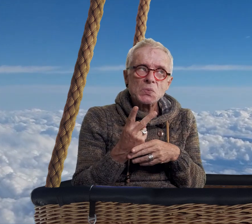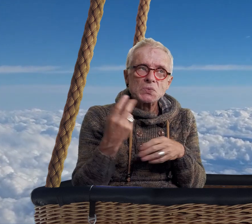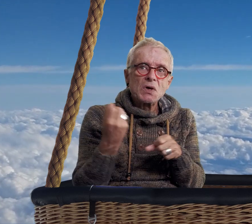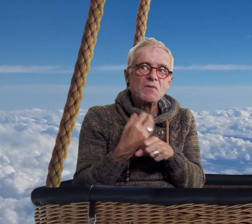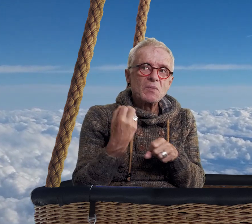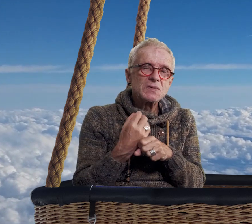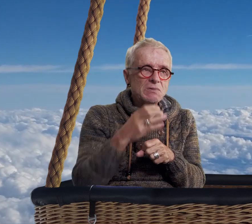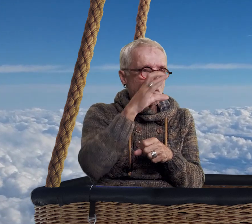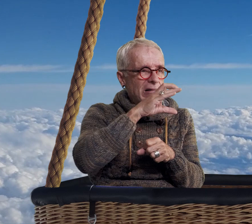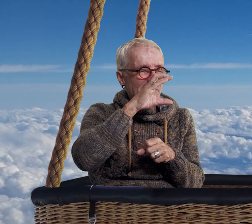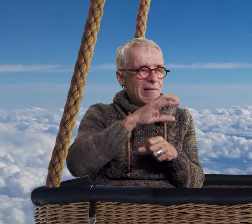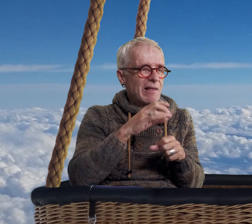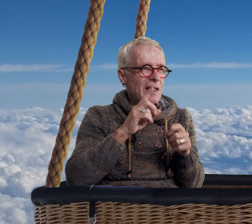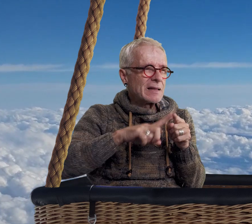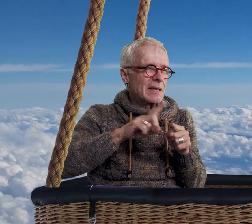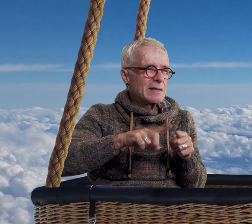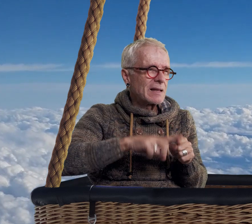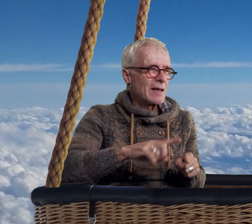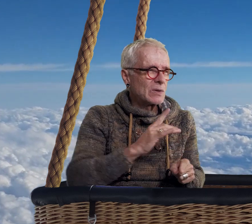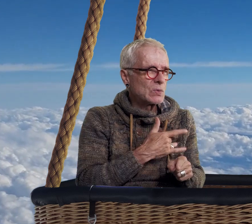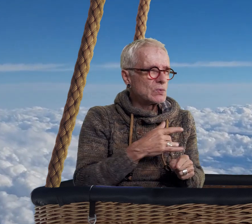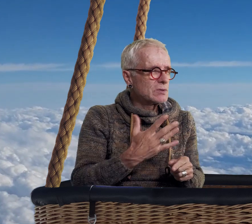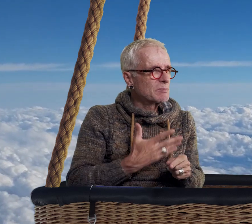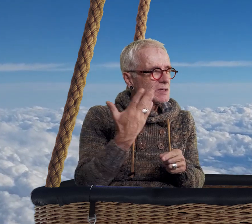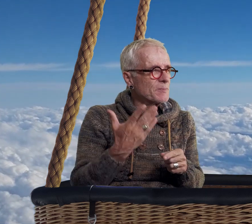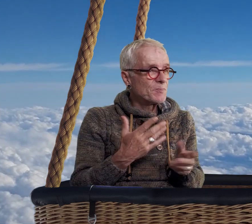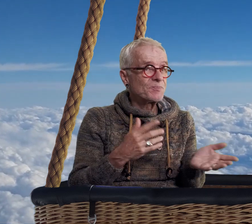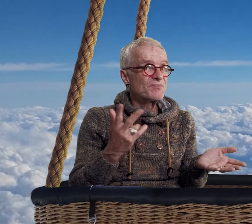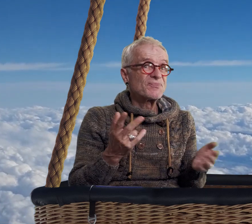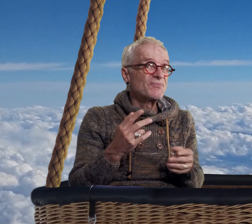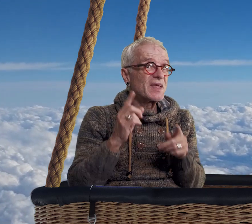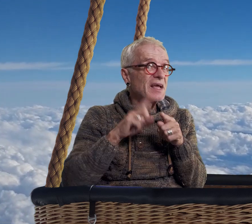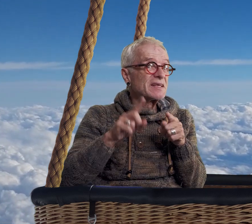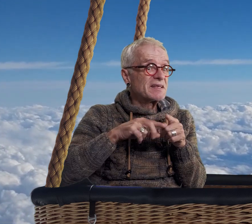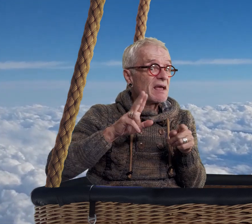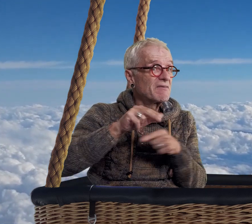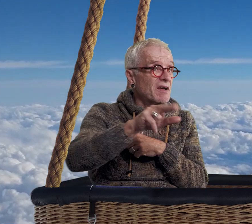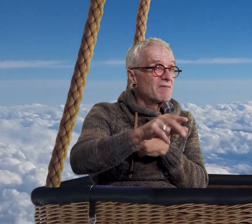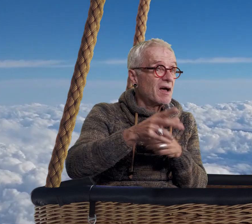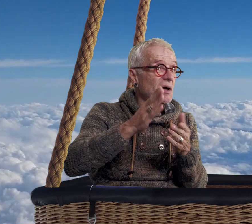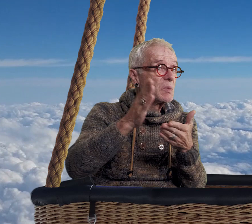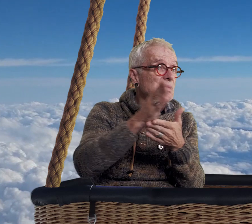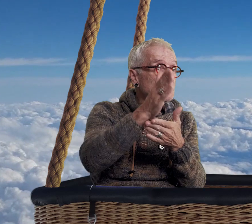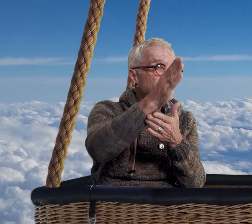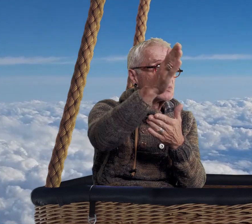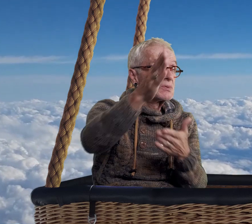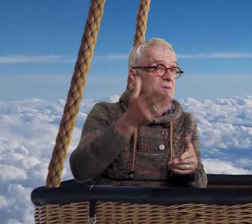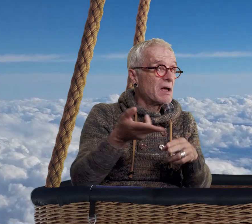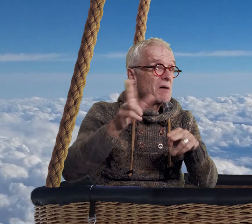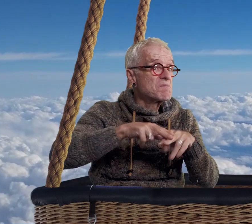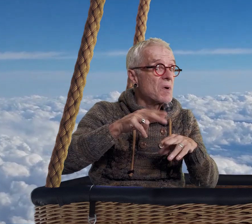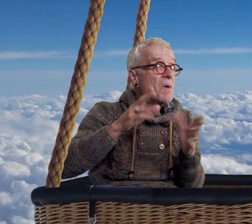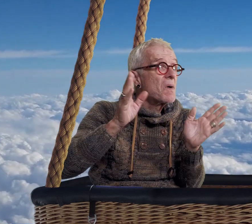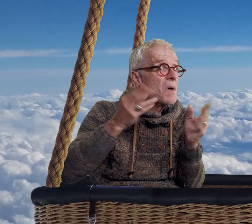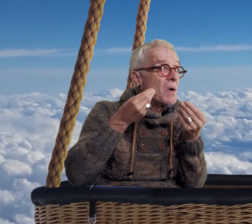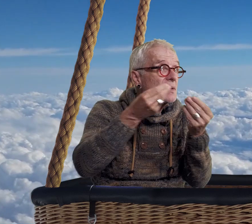intéressé par ces détails qui me touchaient de près. Présage de la catastrophe qui devait plus tard coûter la vie à l'infortuné, répondit